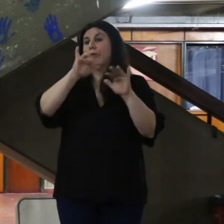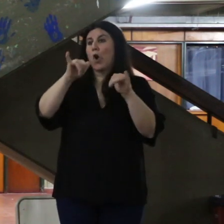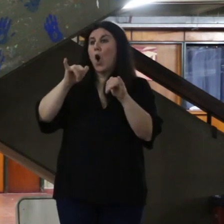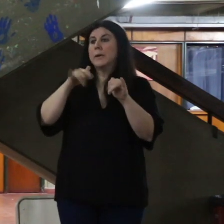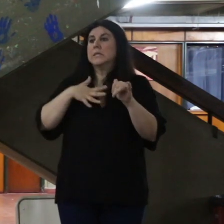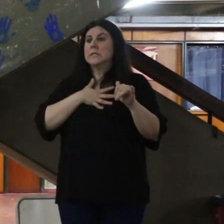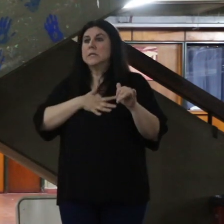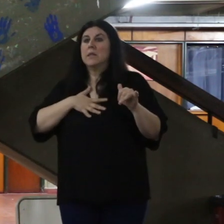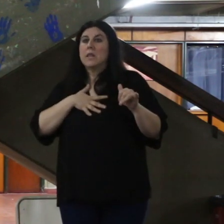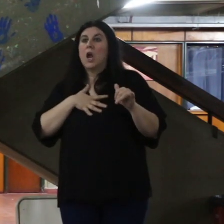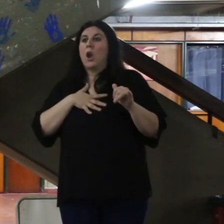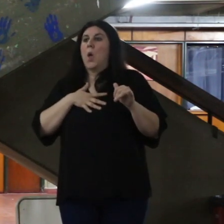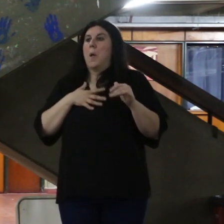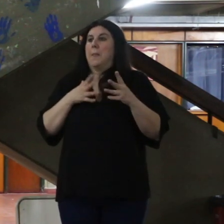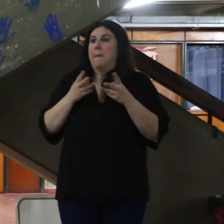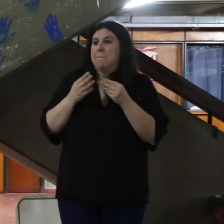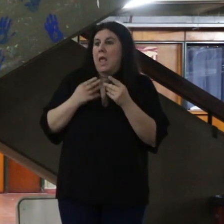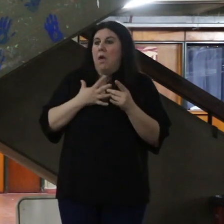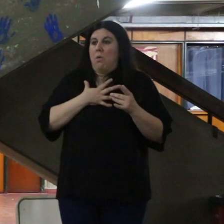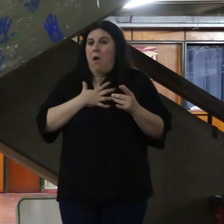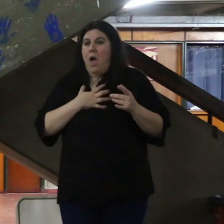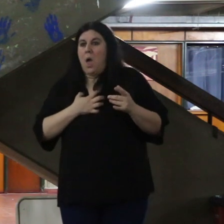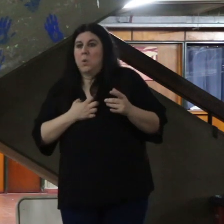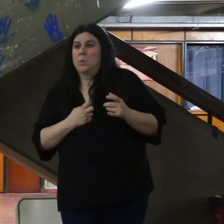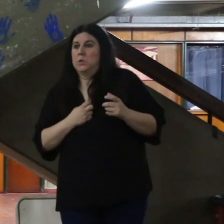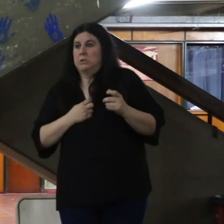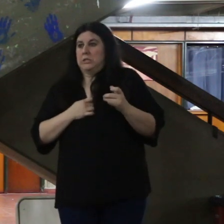algunos sentimientos como miedo, angustia o depresión.